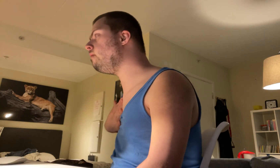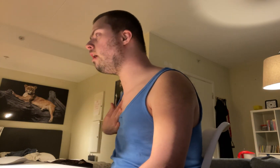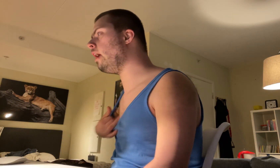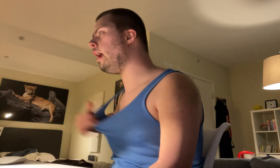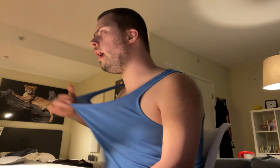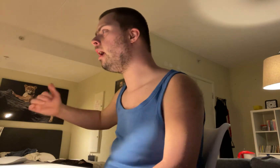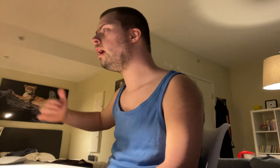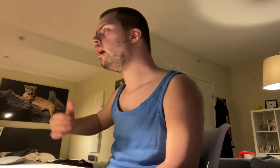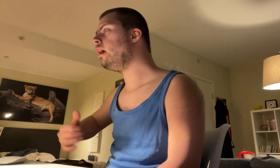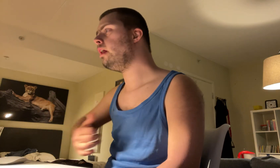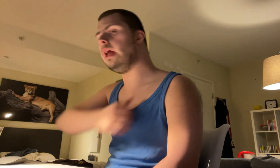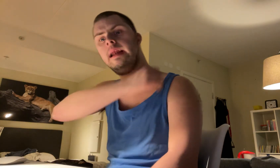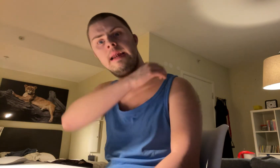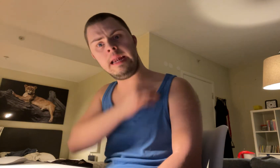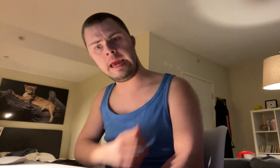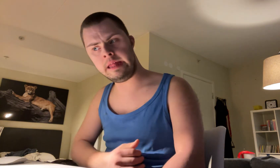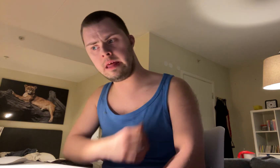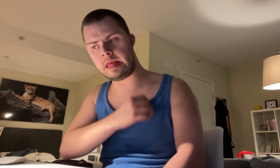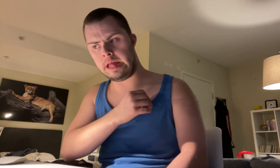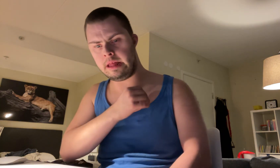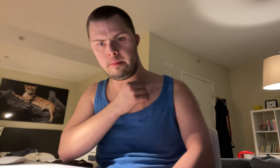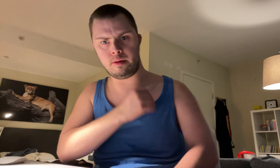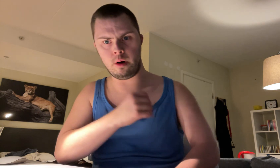vara ledig sen på